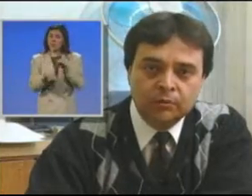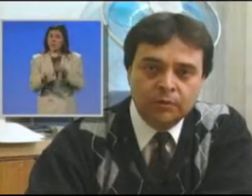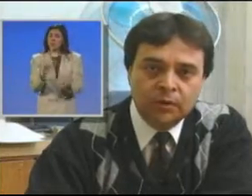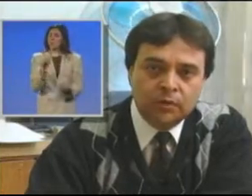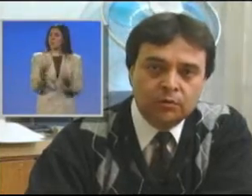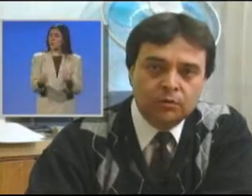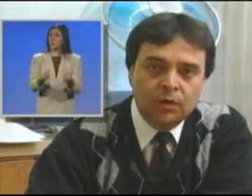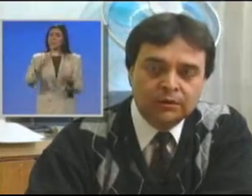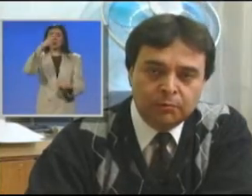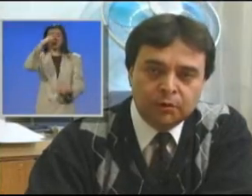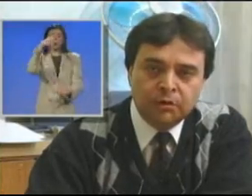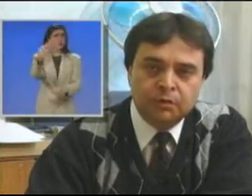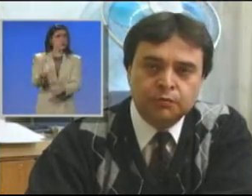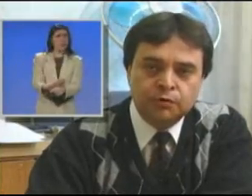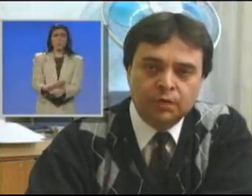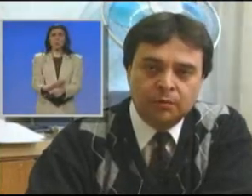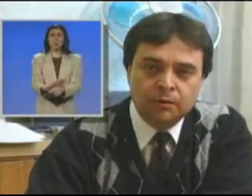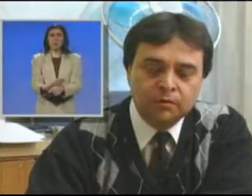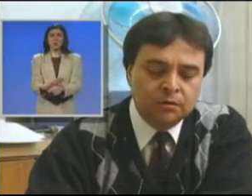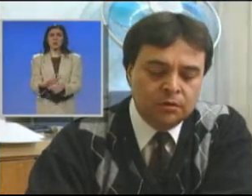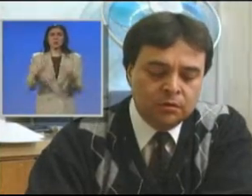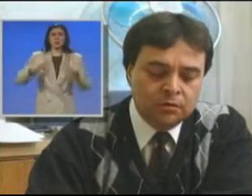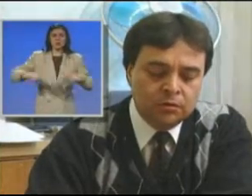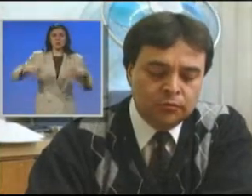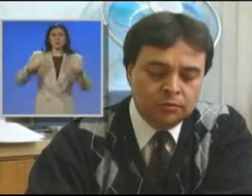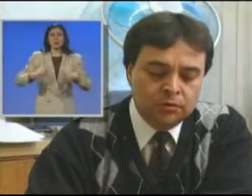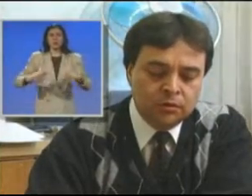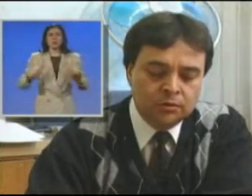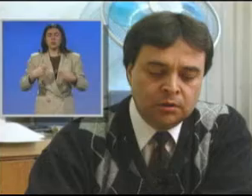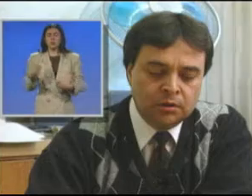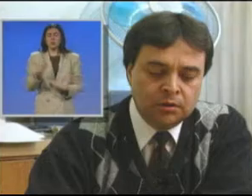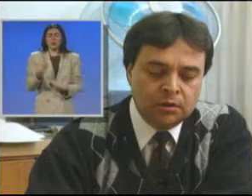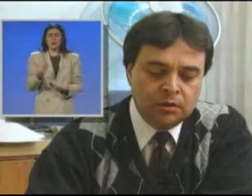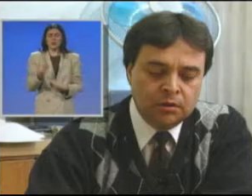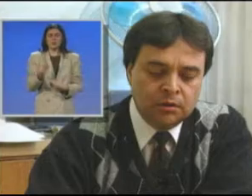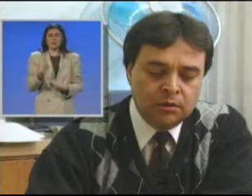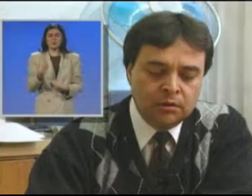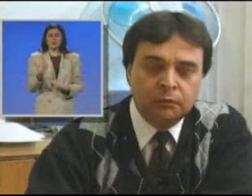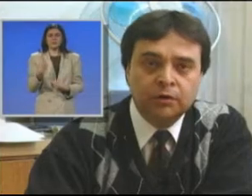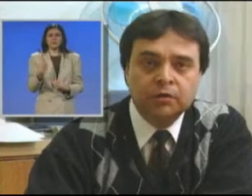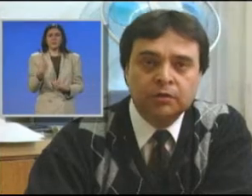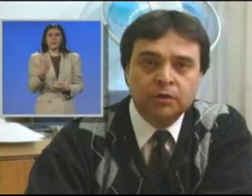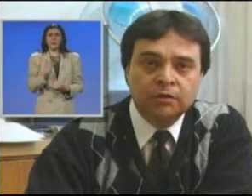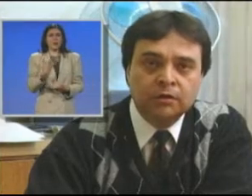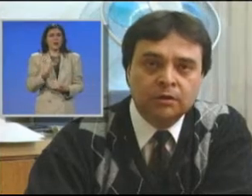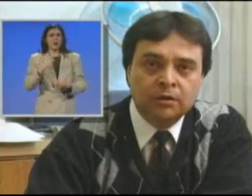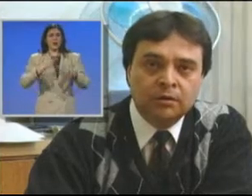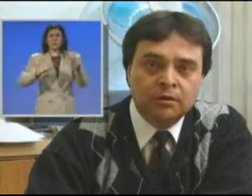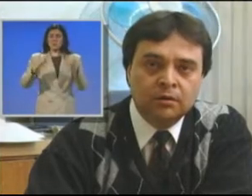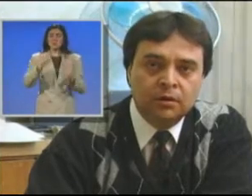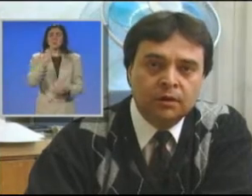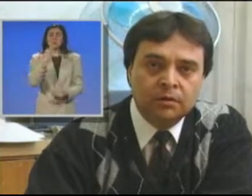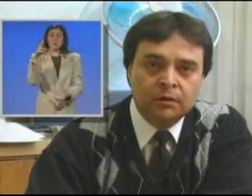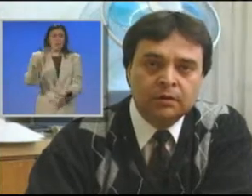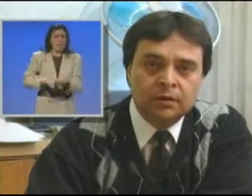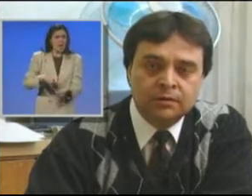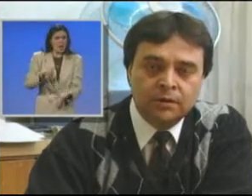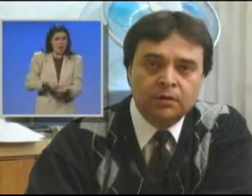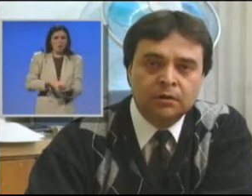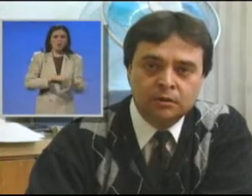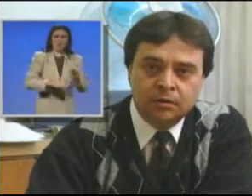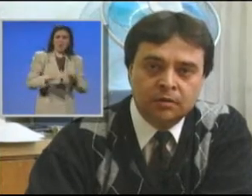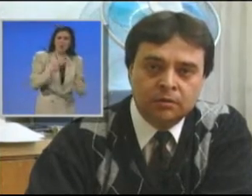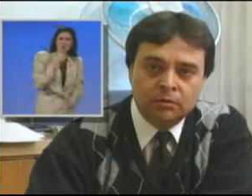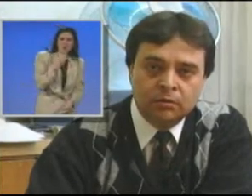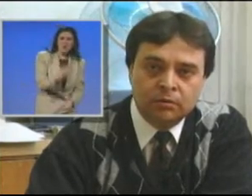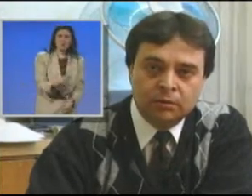trabajo, son altamente responsables, son personas que, independientemente del nivel